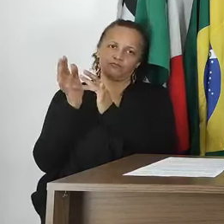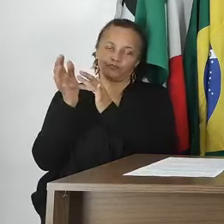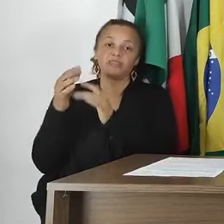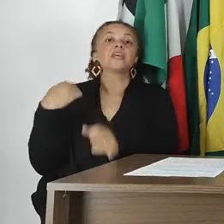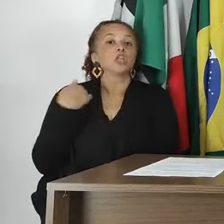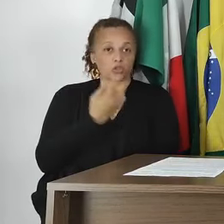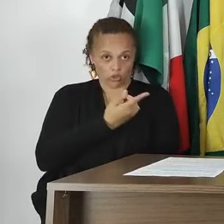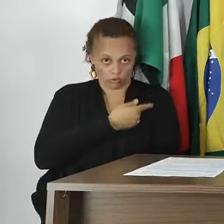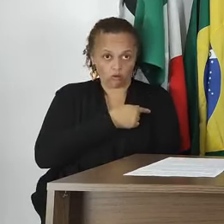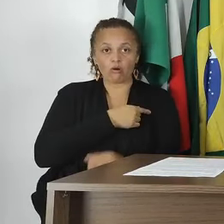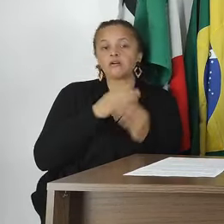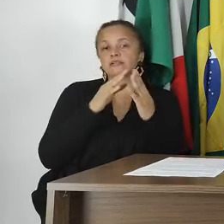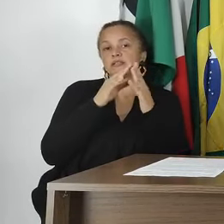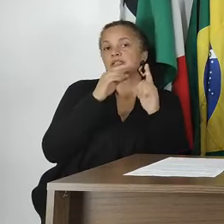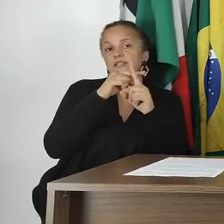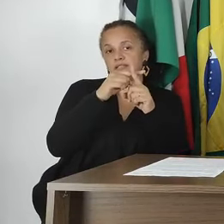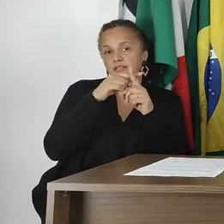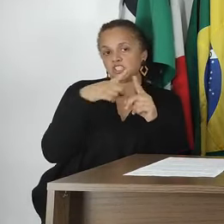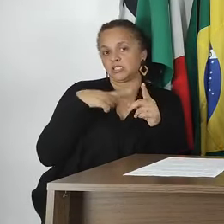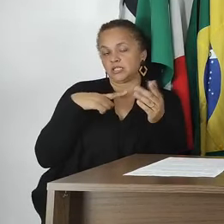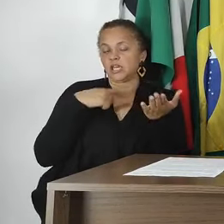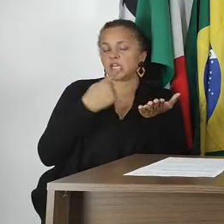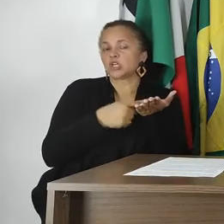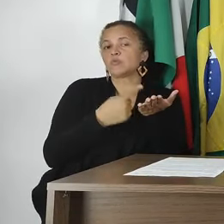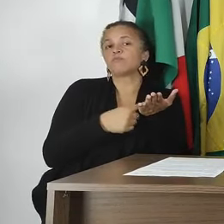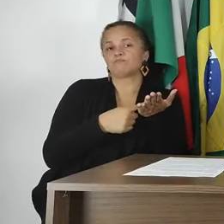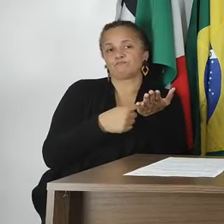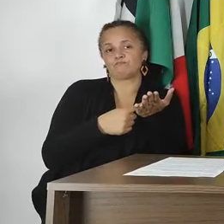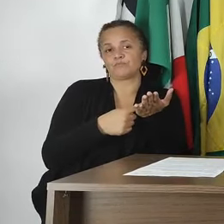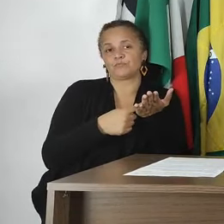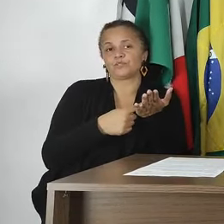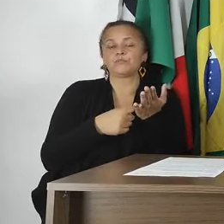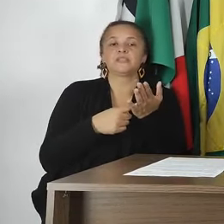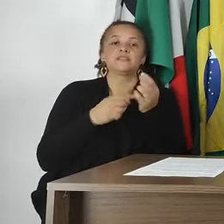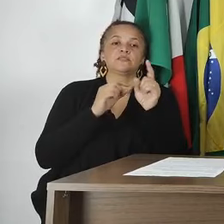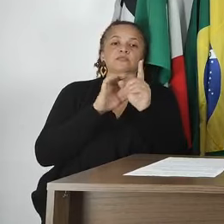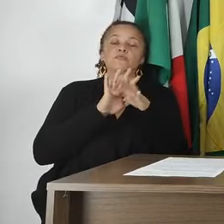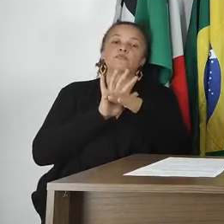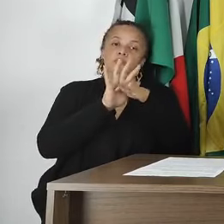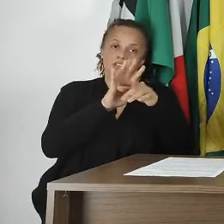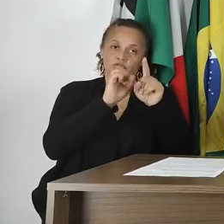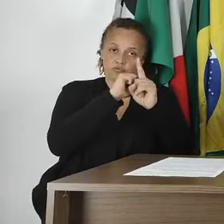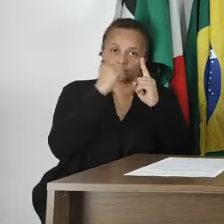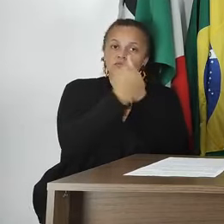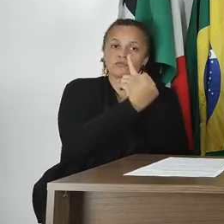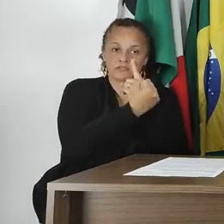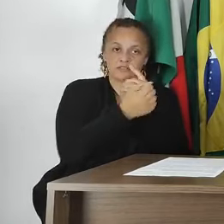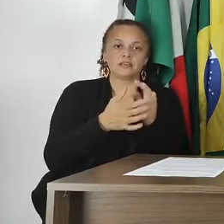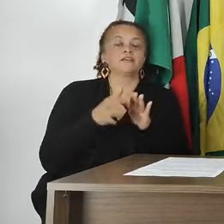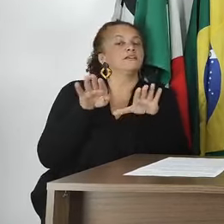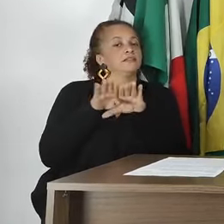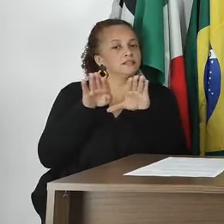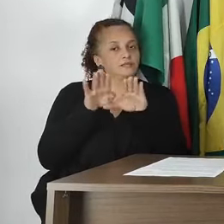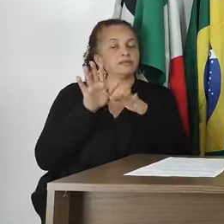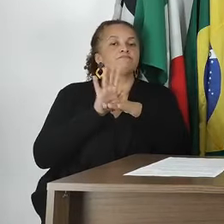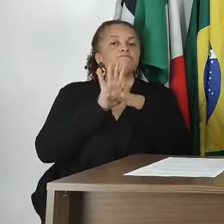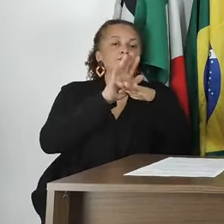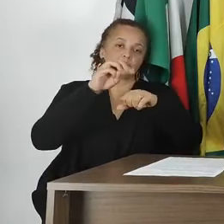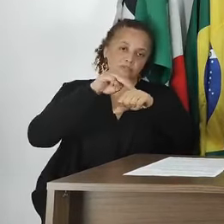compromisso com a obra missionária e com a obra social. Nós, a Igreja Evangélica Helena